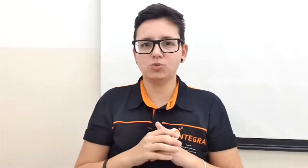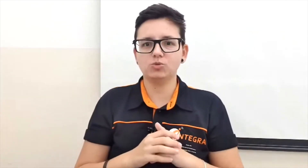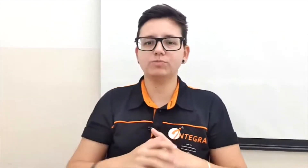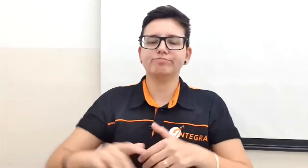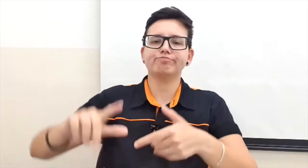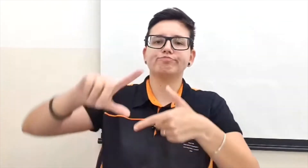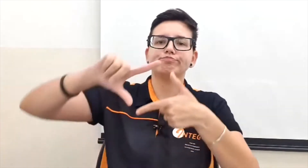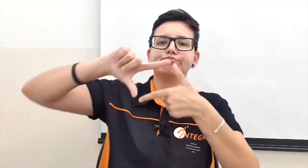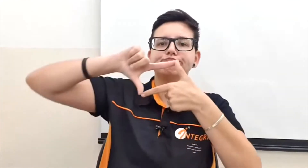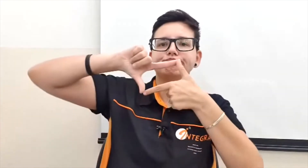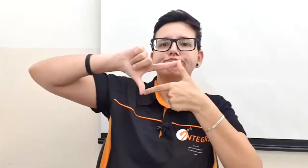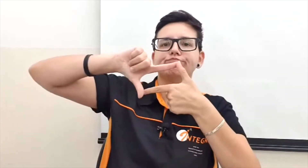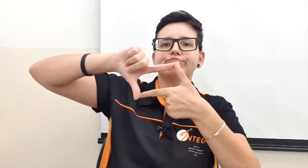todo.